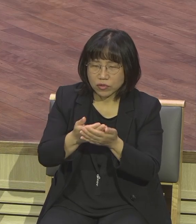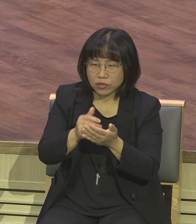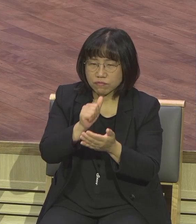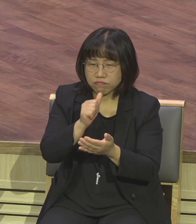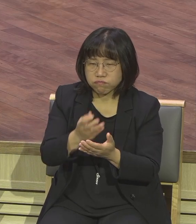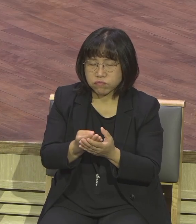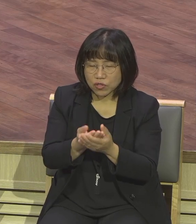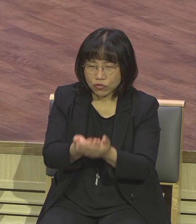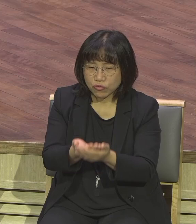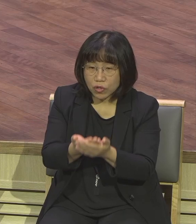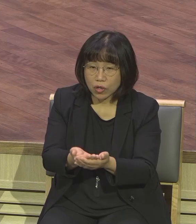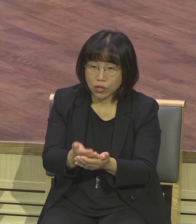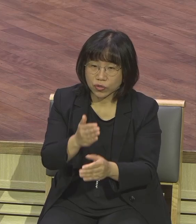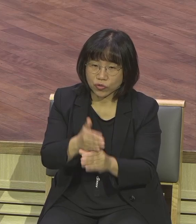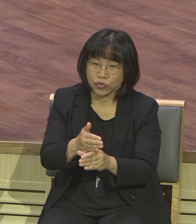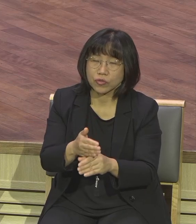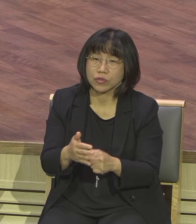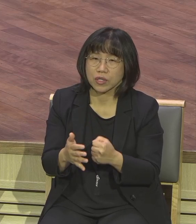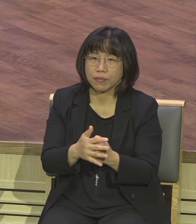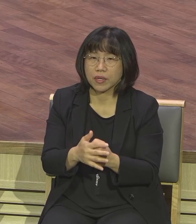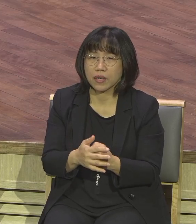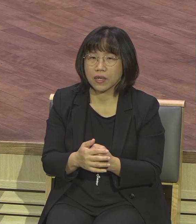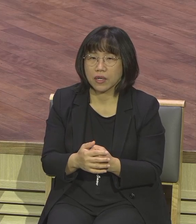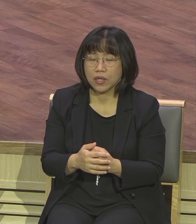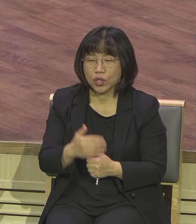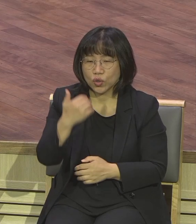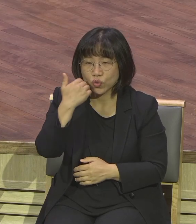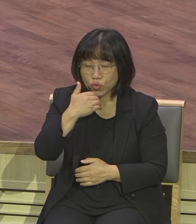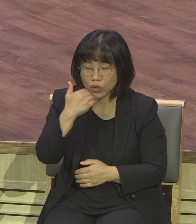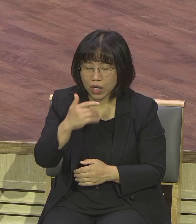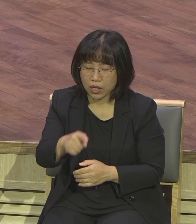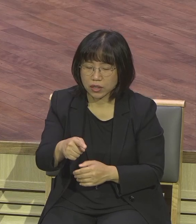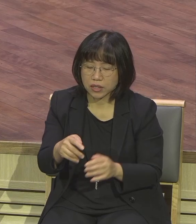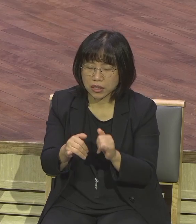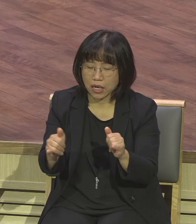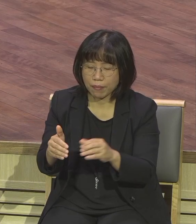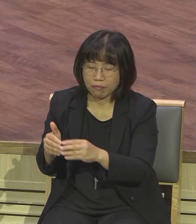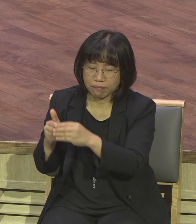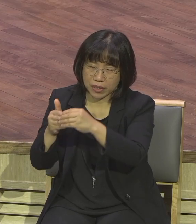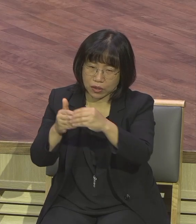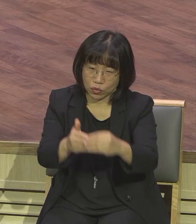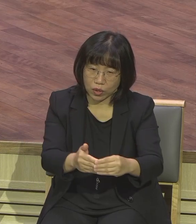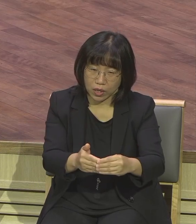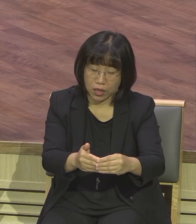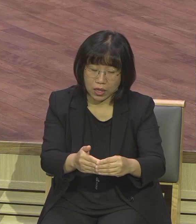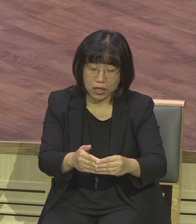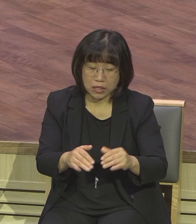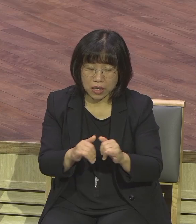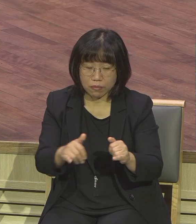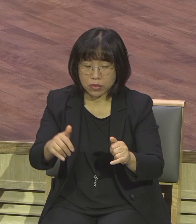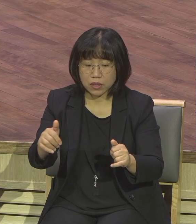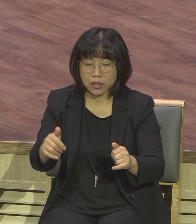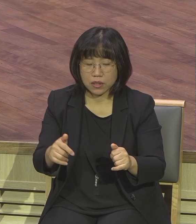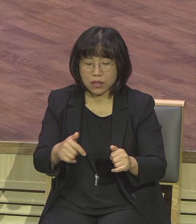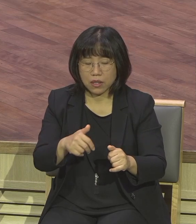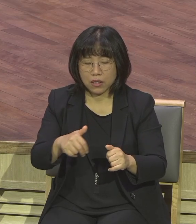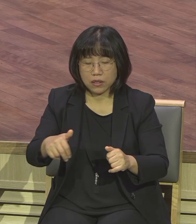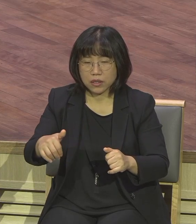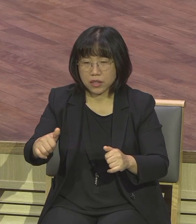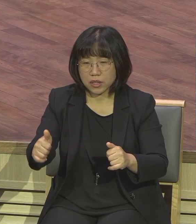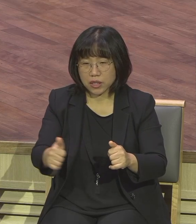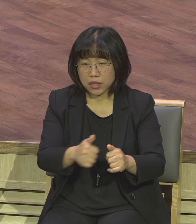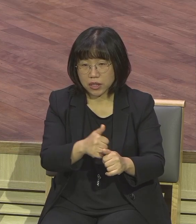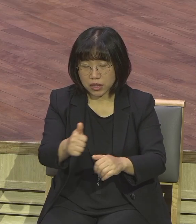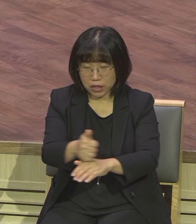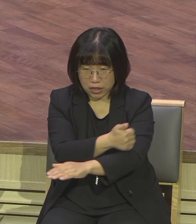어느 사람이 데려야죠. 육신봉사. 누가 들었다 그거 놔줘야 돼요. 그럼 사람들이 지나가다 뭐줍니까? 물질봉사. 동전